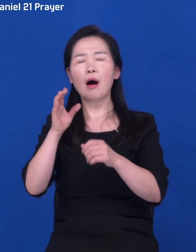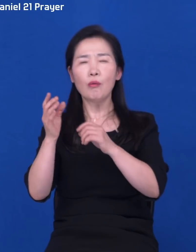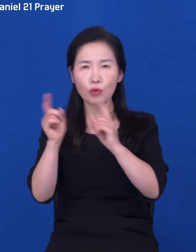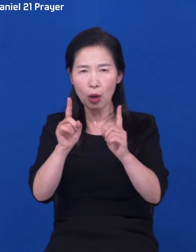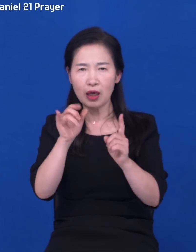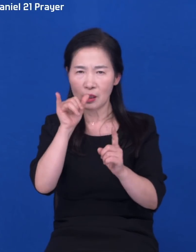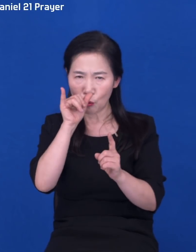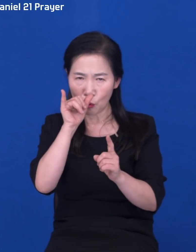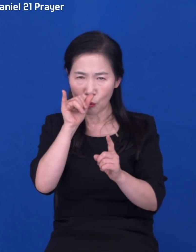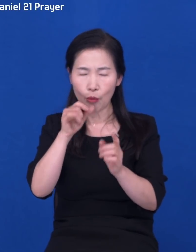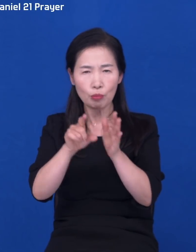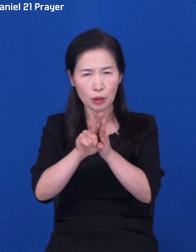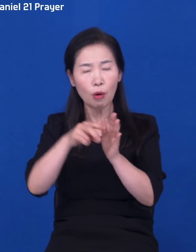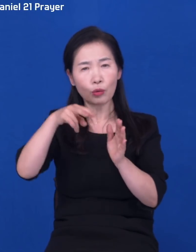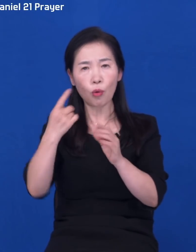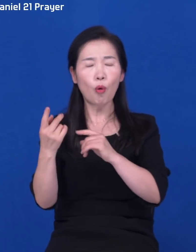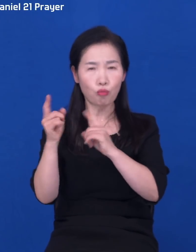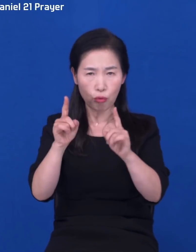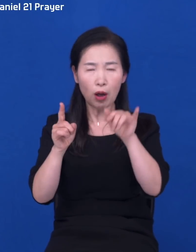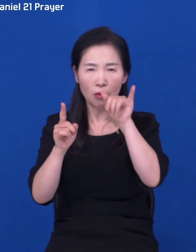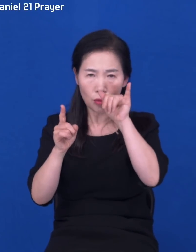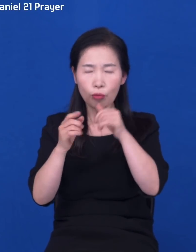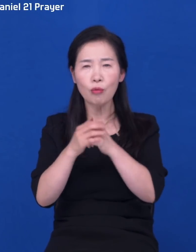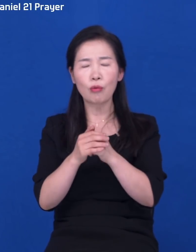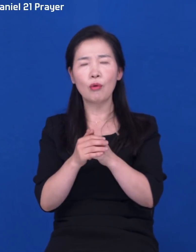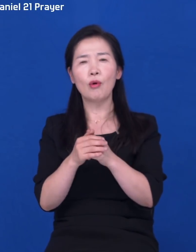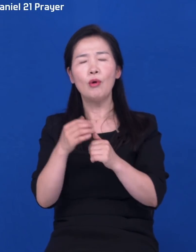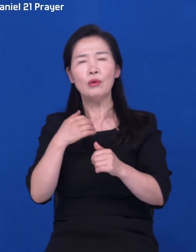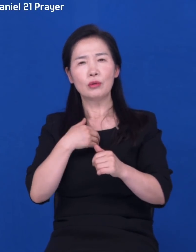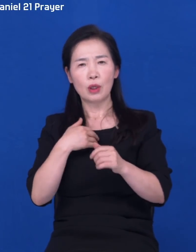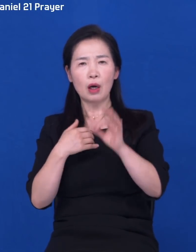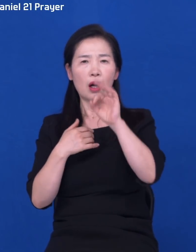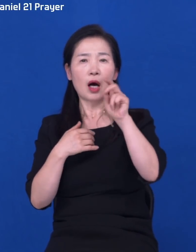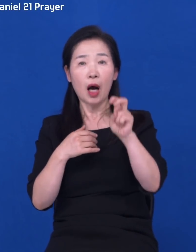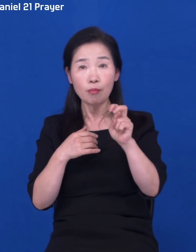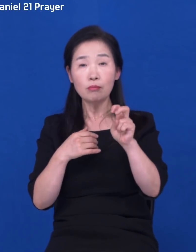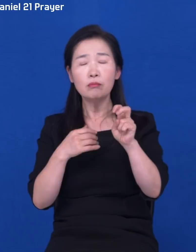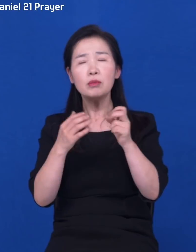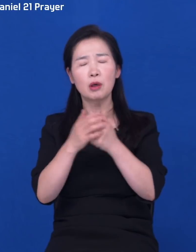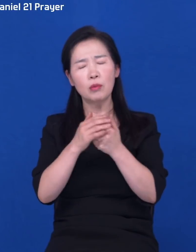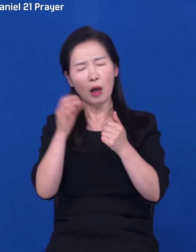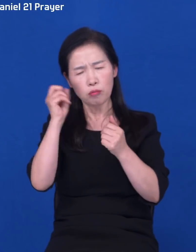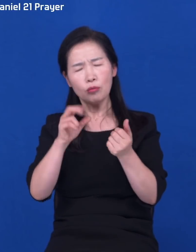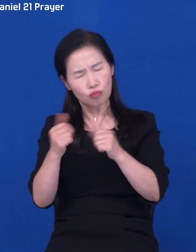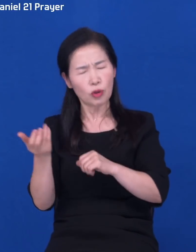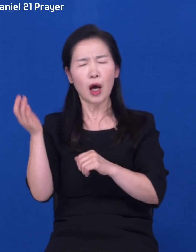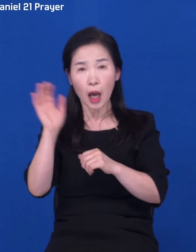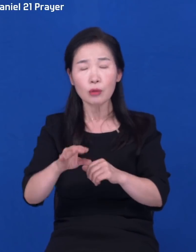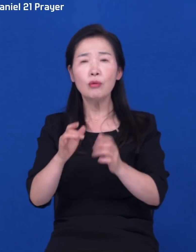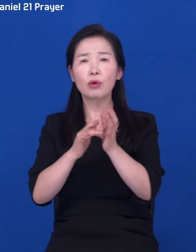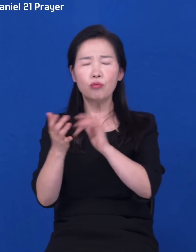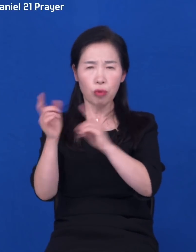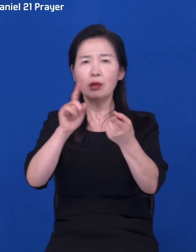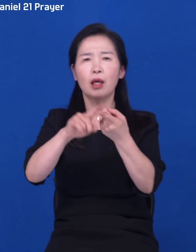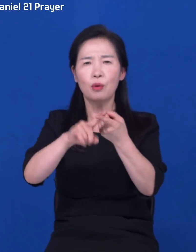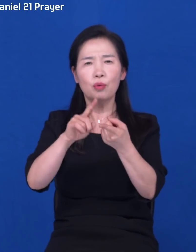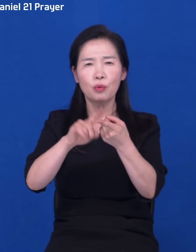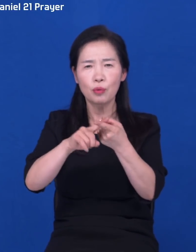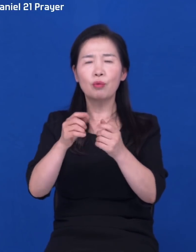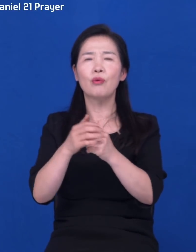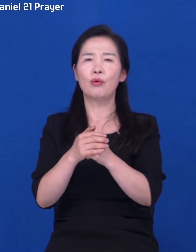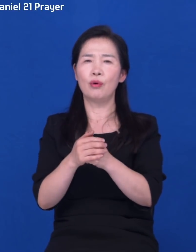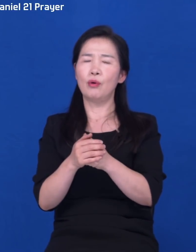믿어도 부활했고 내가 암에 걸려가지고 지금 갑자기 죽어도 예수는 부활했고 내가 갑자기 기적적으로 살아난다 해도 예수는